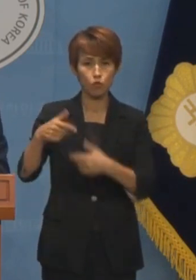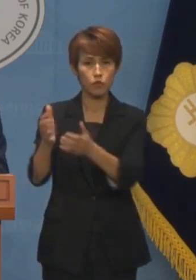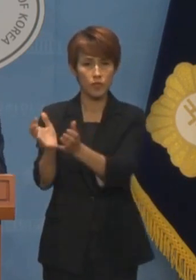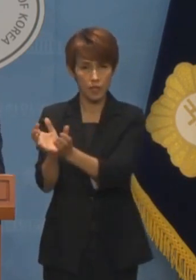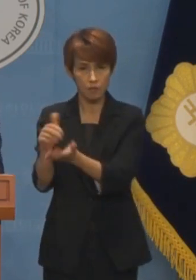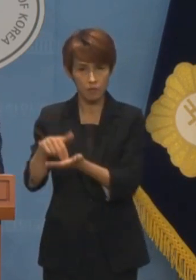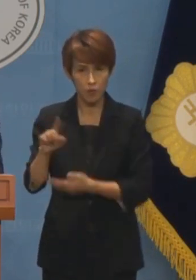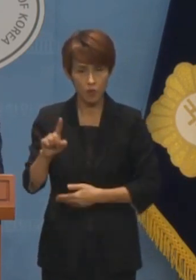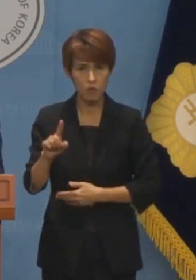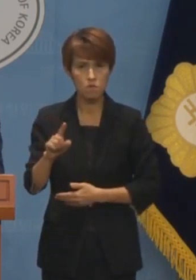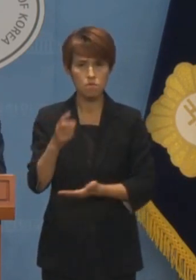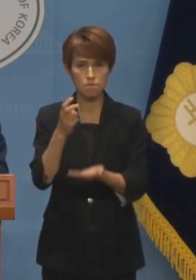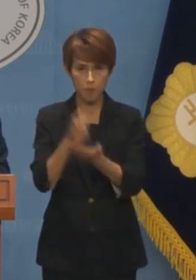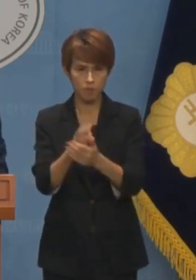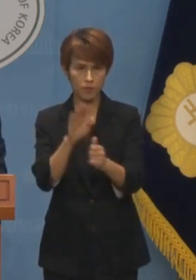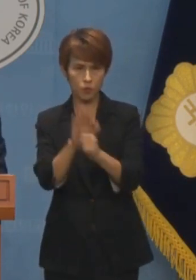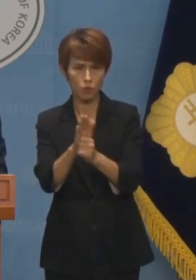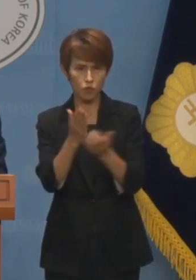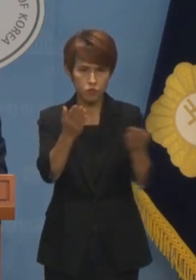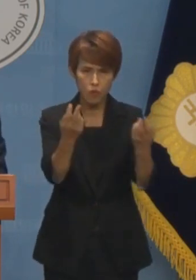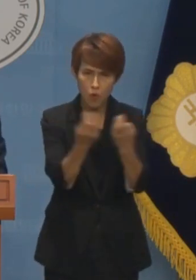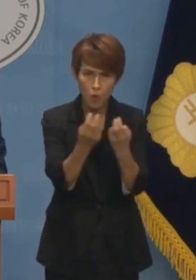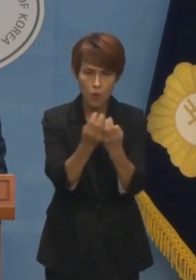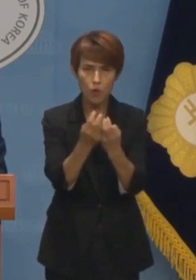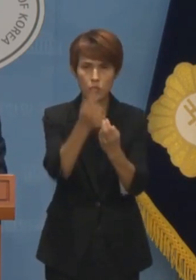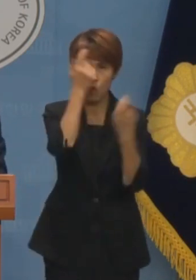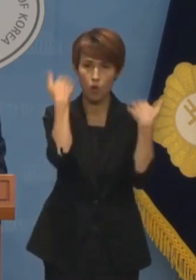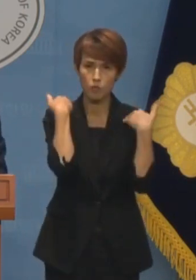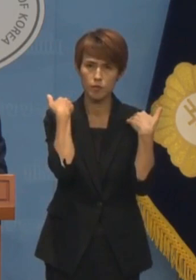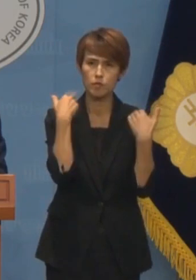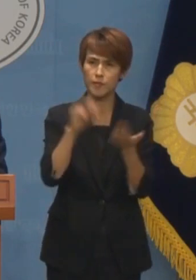조국혁신당은 법적 제도적 지원 방안을 마련하고 정부의